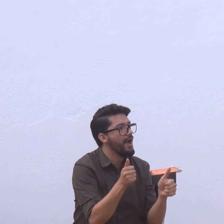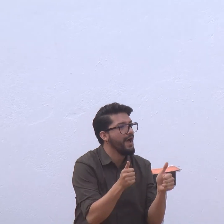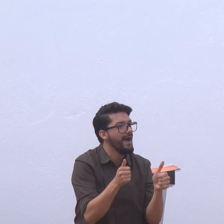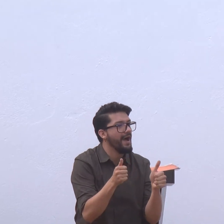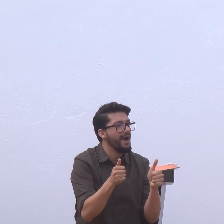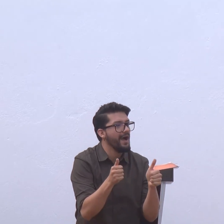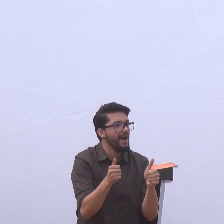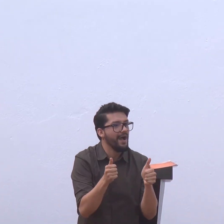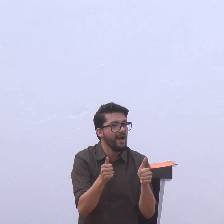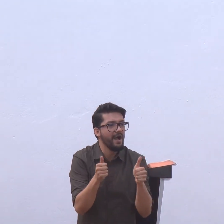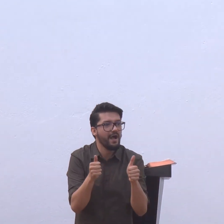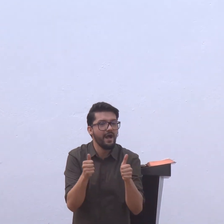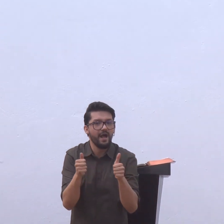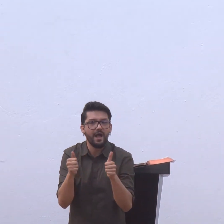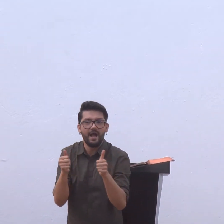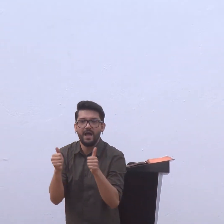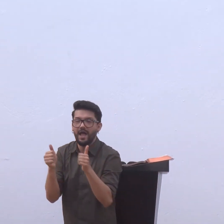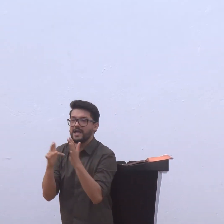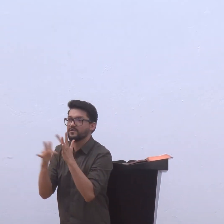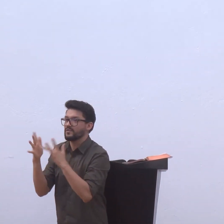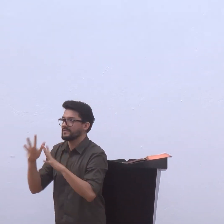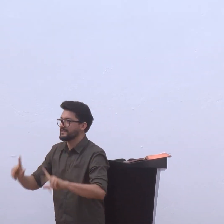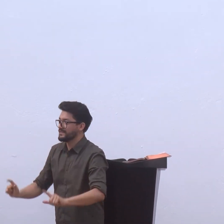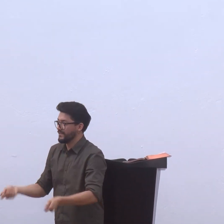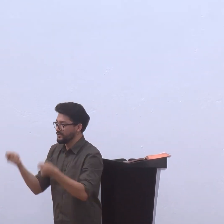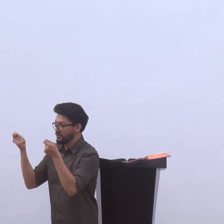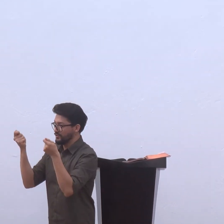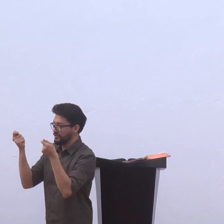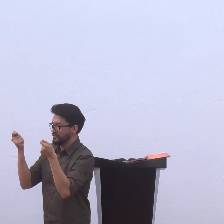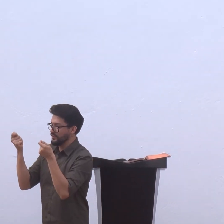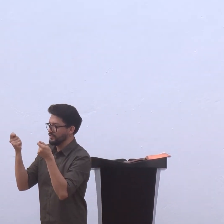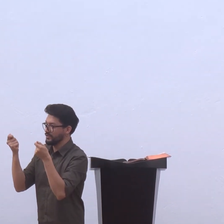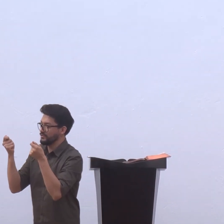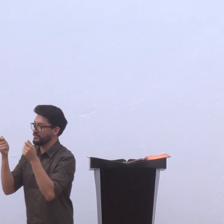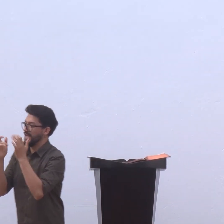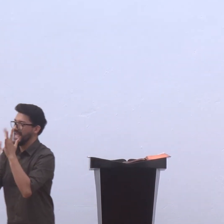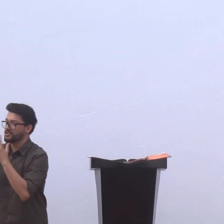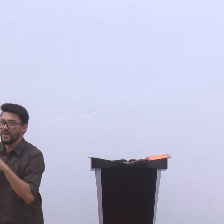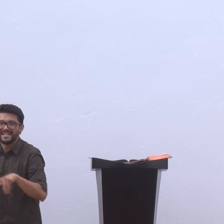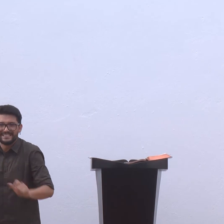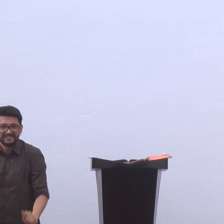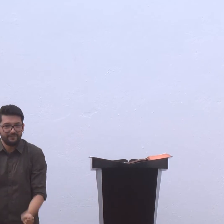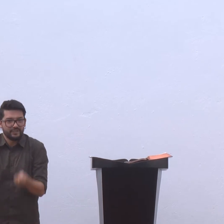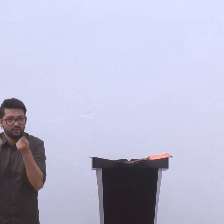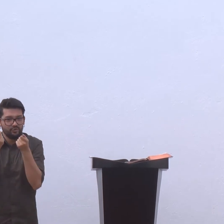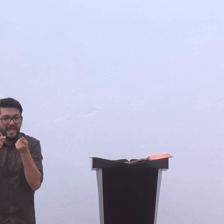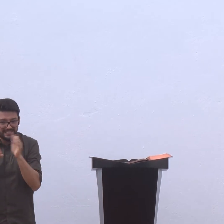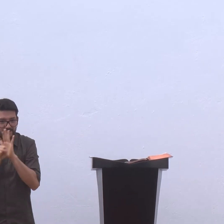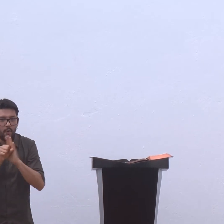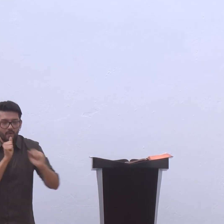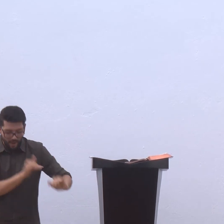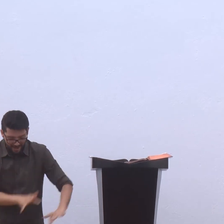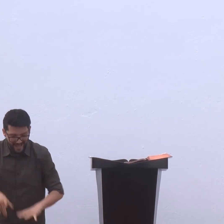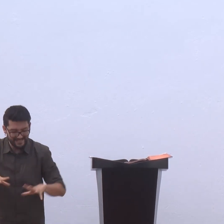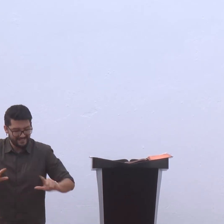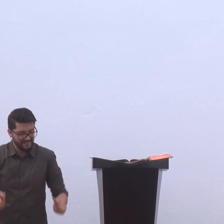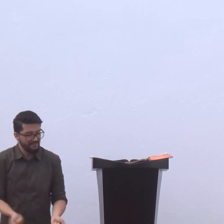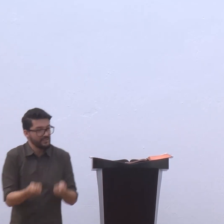¿Qué significa eso, iglesia? ¿Se acuerda? La fuente de la salvación. Mientras Ezequiel